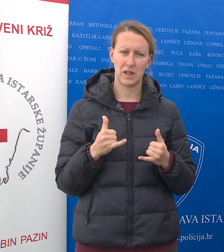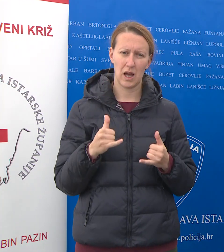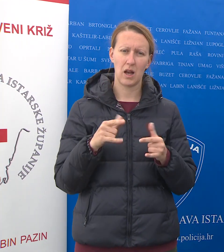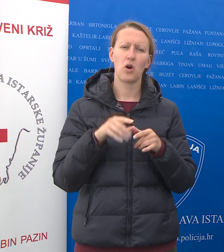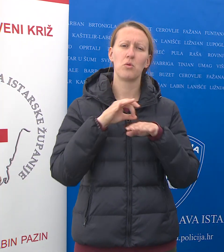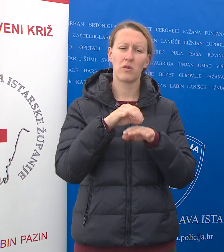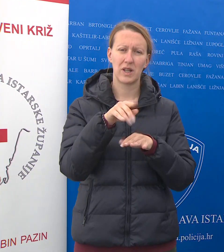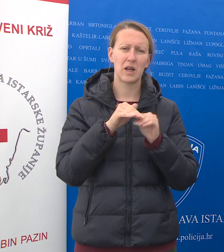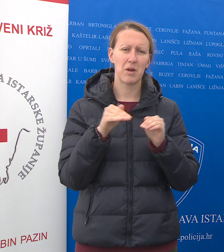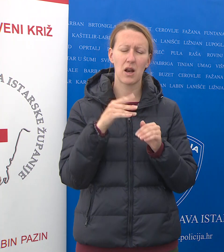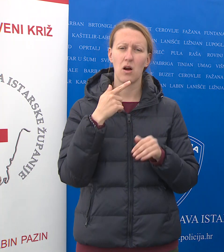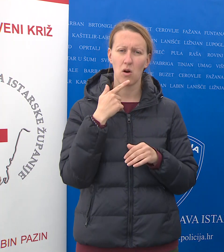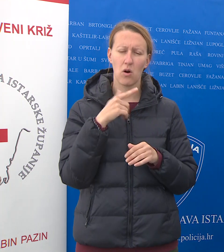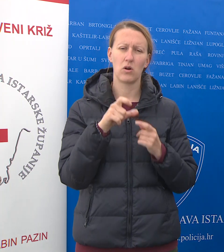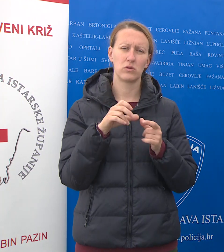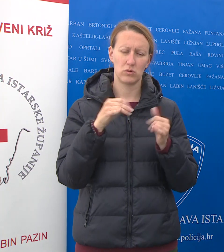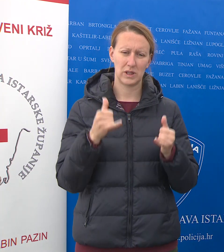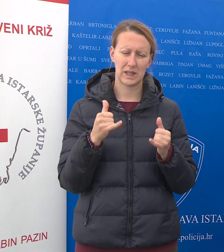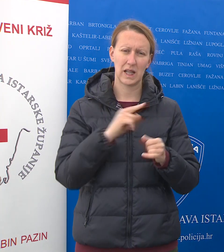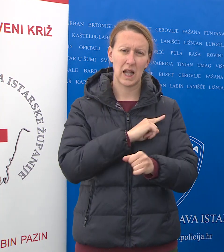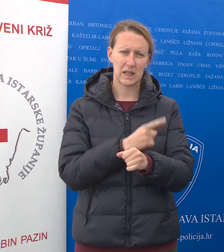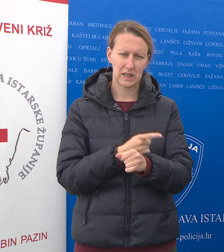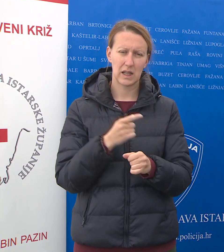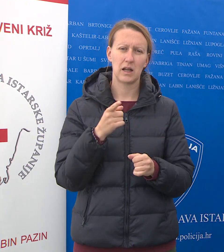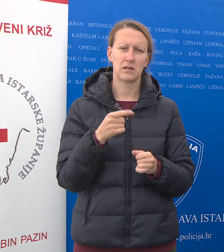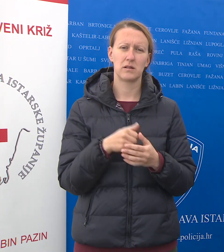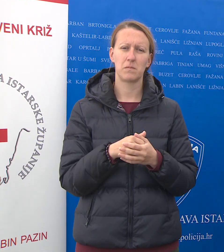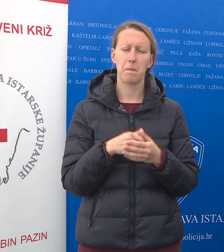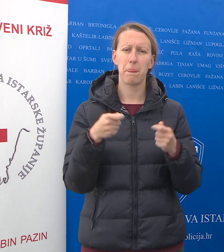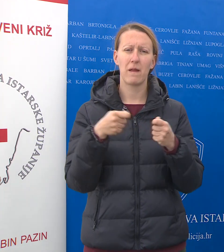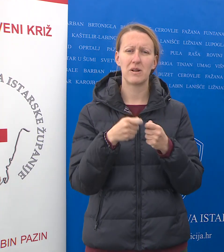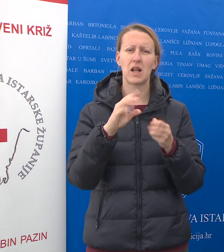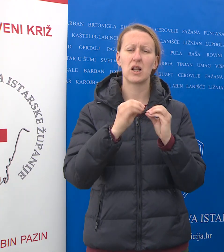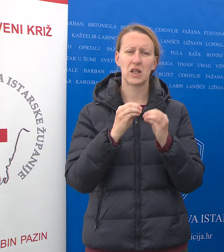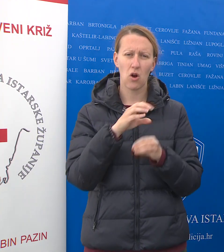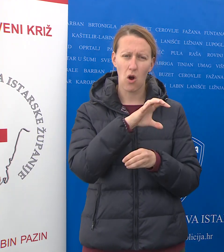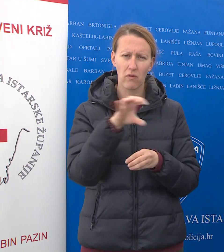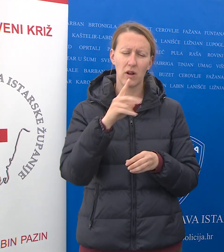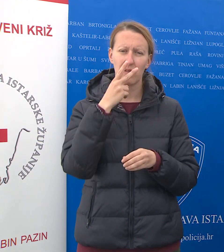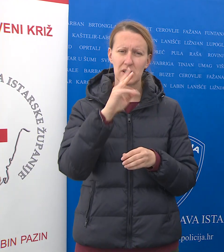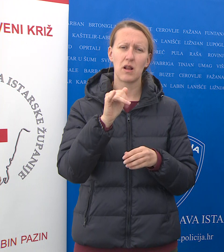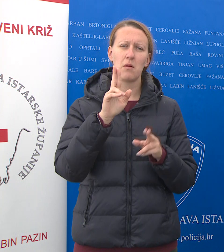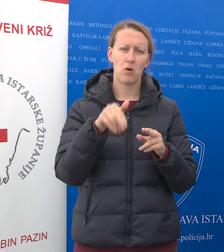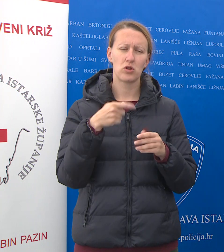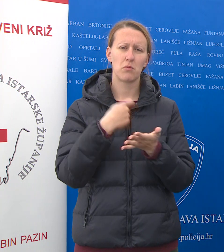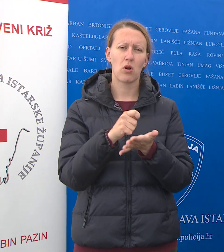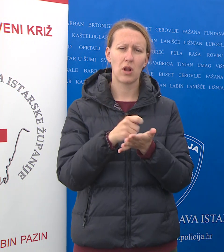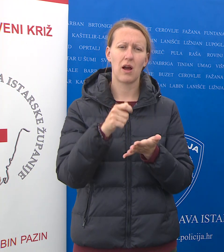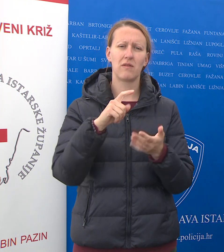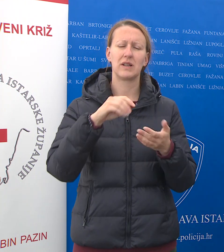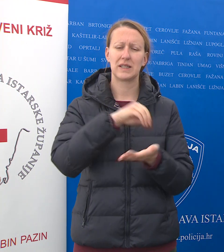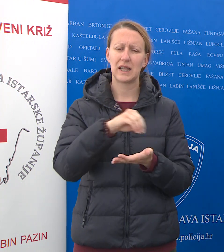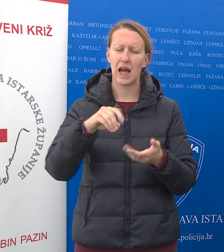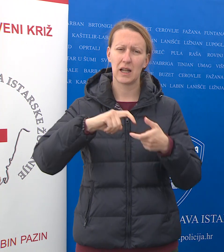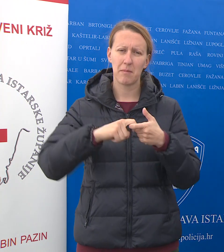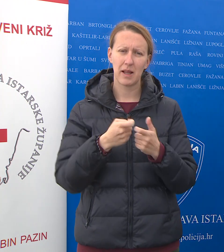u provedbi tih mjera koje su sada na snazi. Što se radi o trgovinama, vidjeli ste da mogu se prodavati sadni